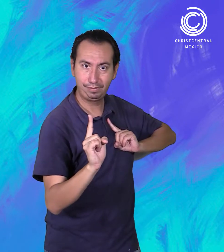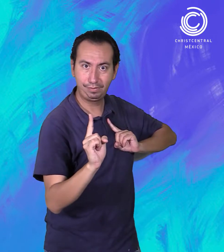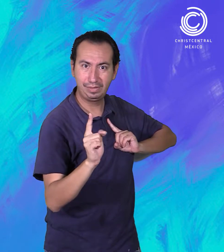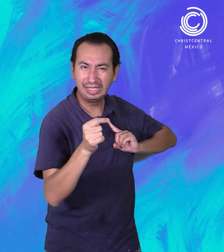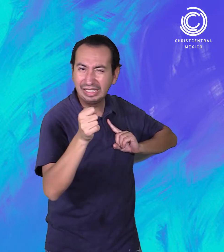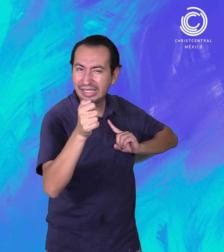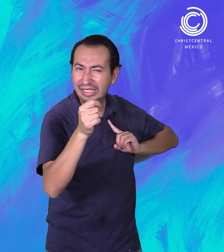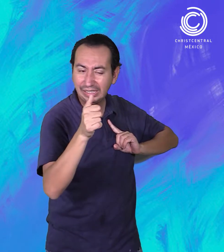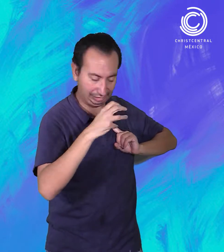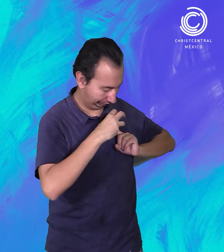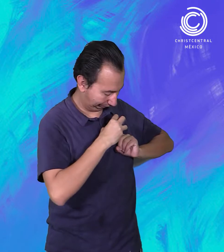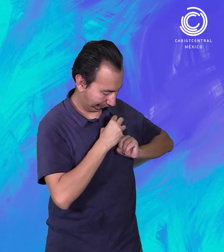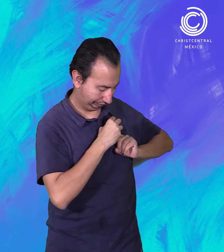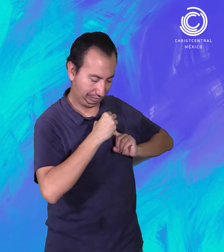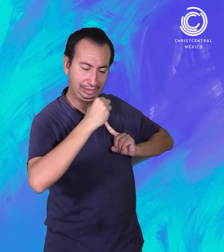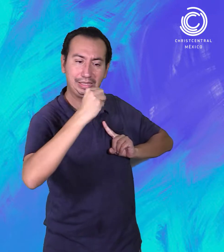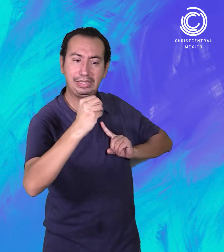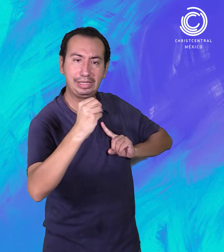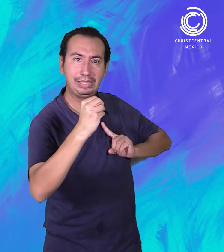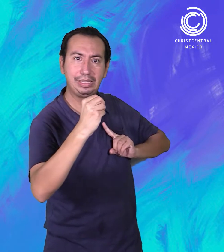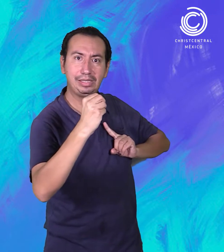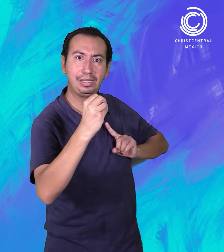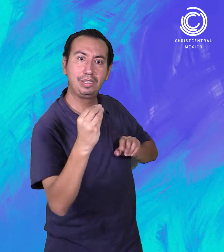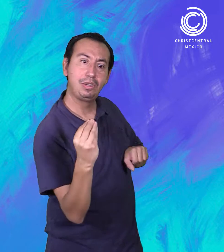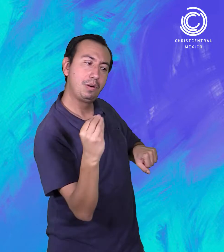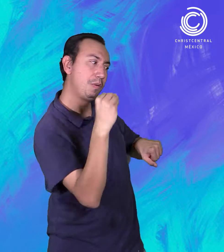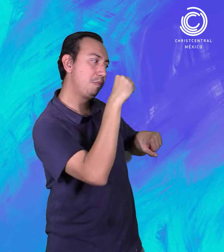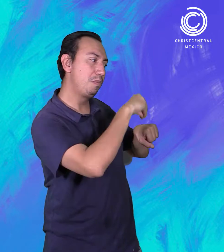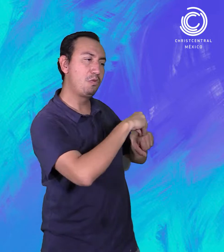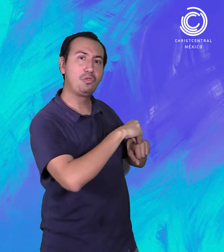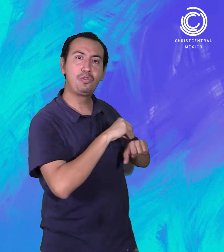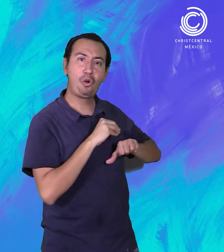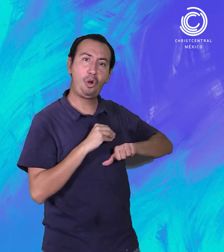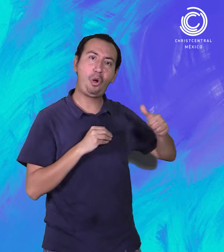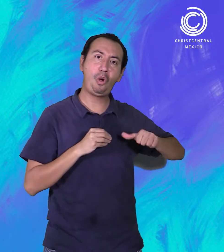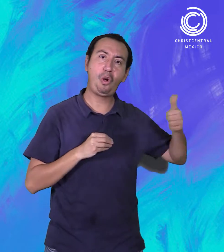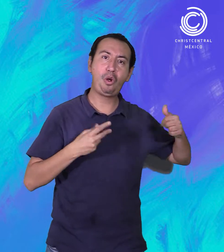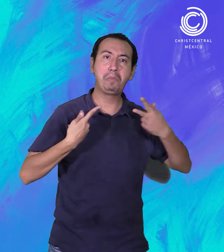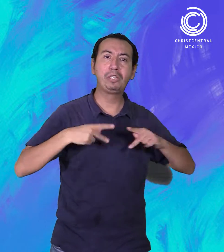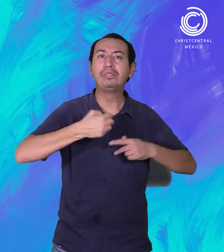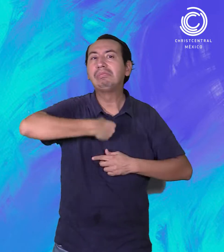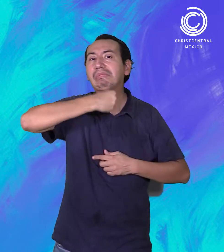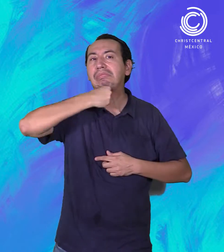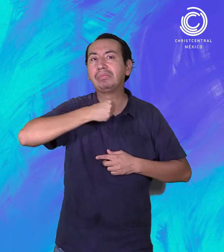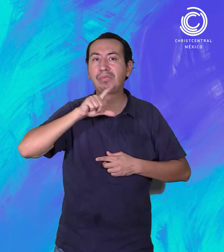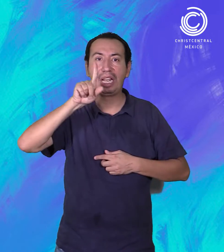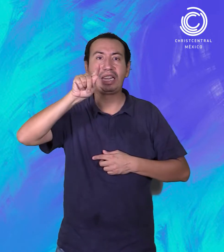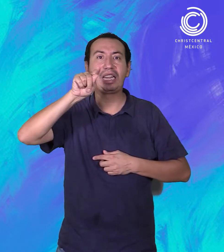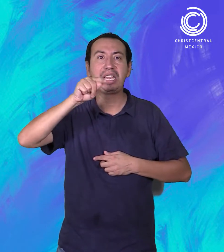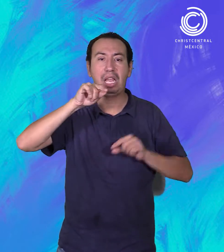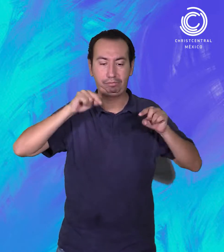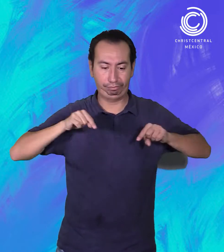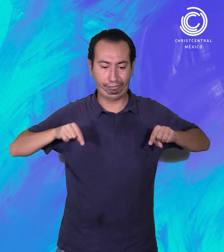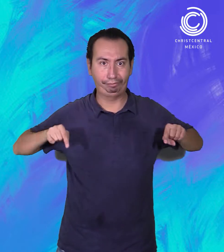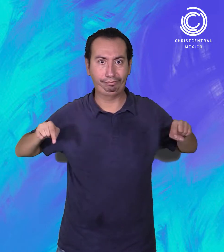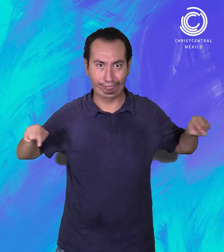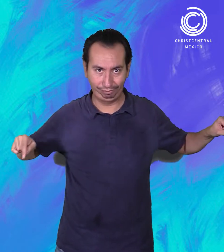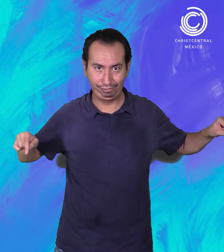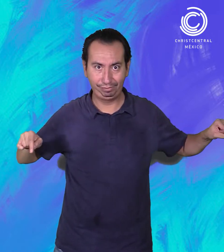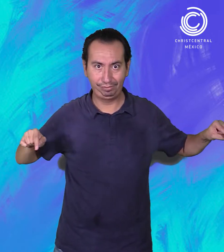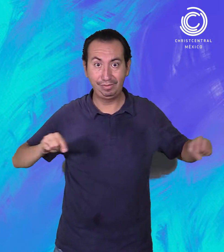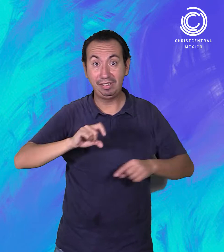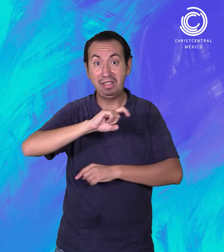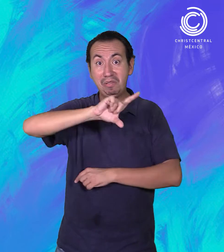tomó de ese mismo Espíritu, el Espíritu Santo también, y se lo dio a esos 70 ancianos. Y cuando